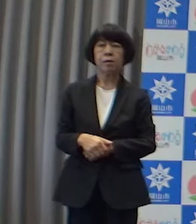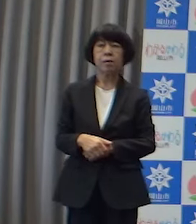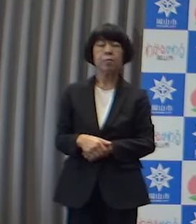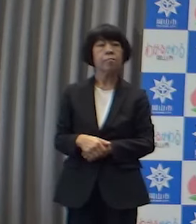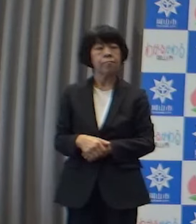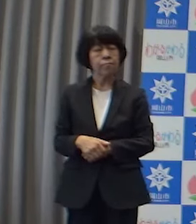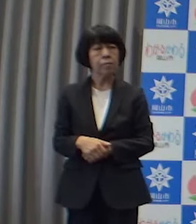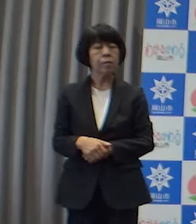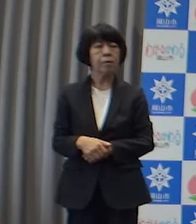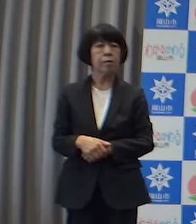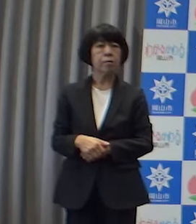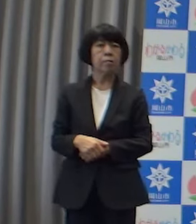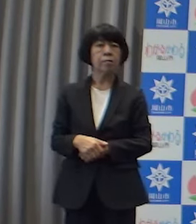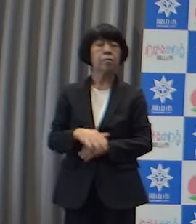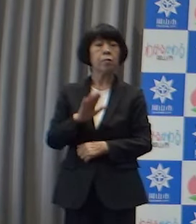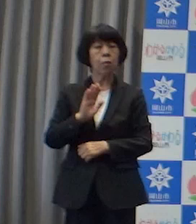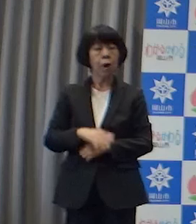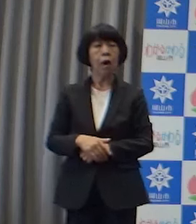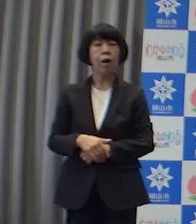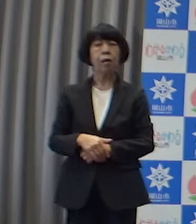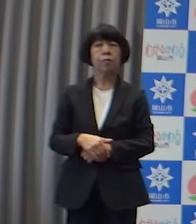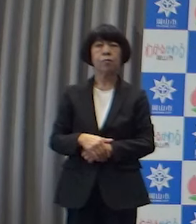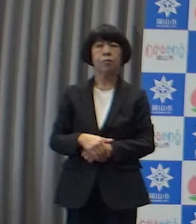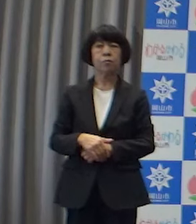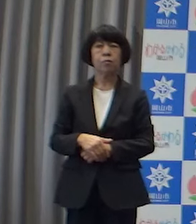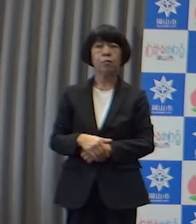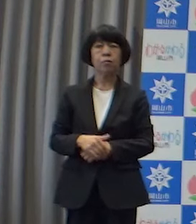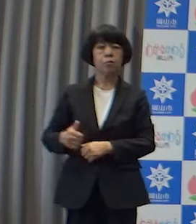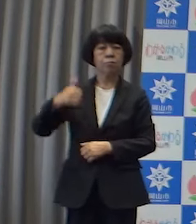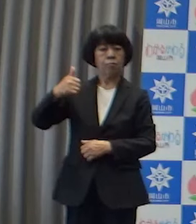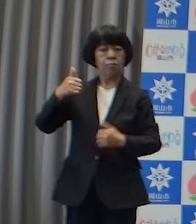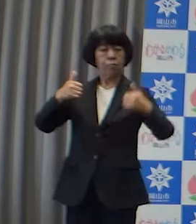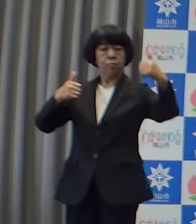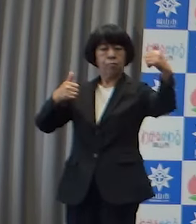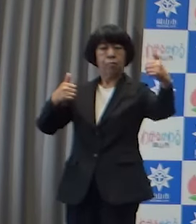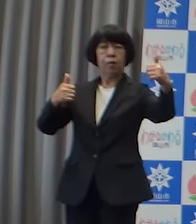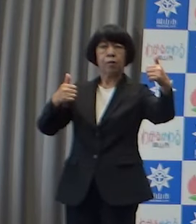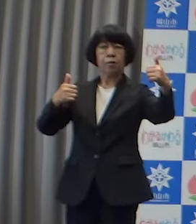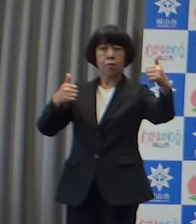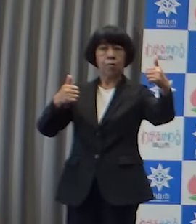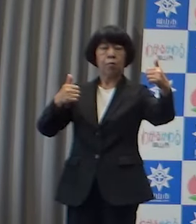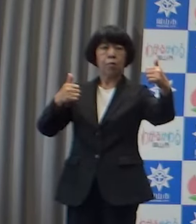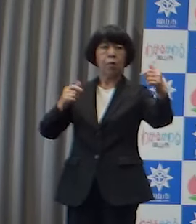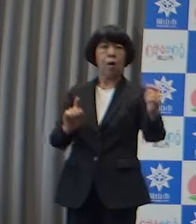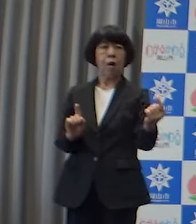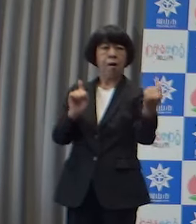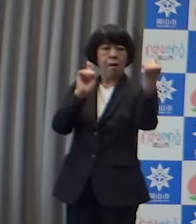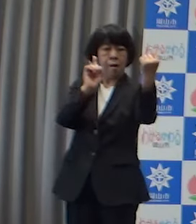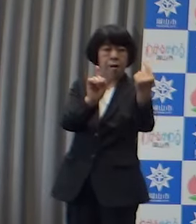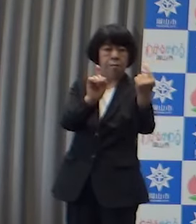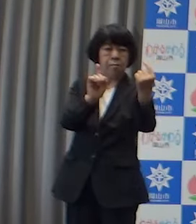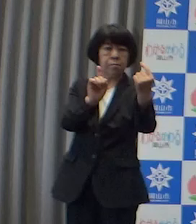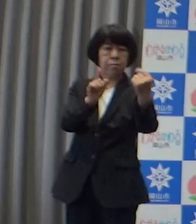トップ会談をもう一回やりたいっていう意向は終わりなんですかね。進展がないけれども、も